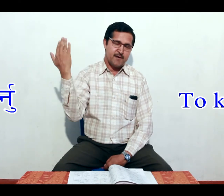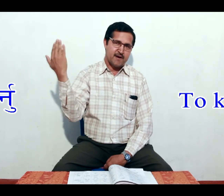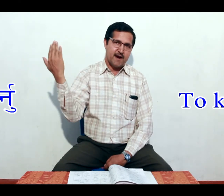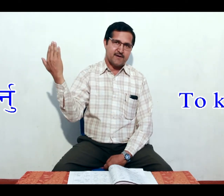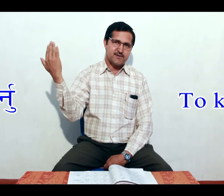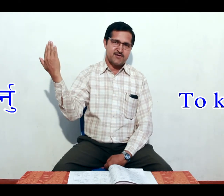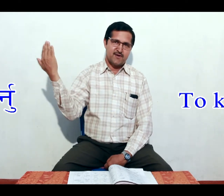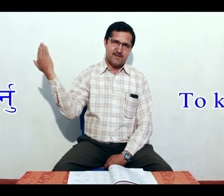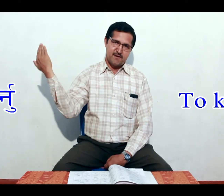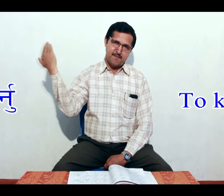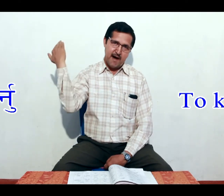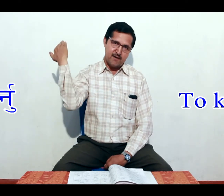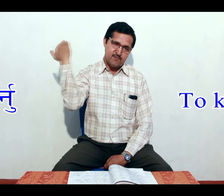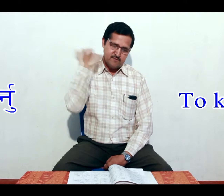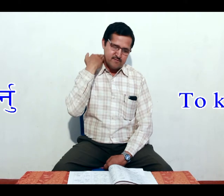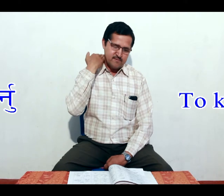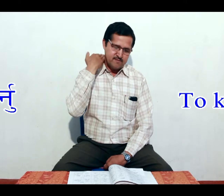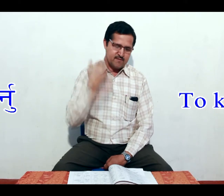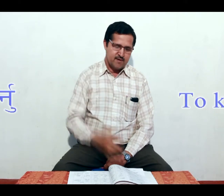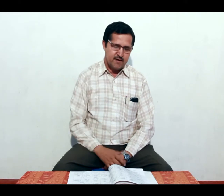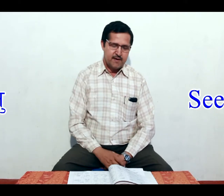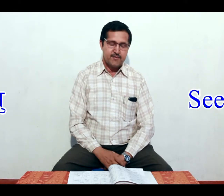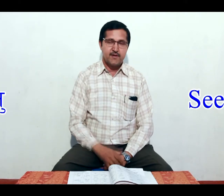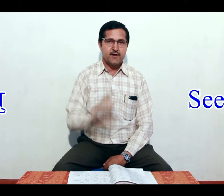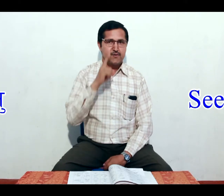आफैलाई काटेको जस्तो सङ्केत गर्नु, मार्नु, देख्नु,